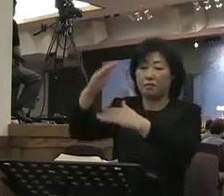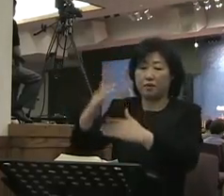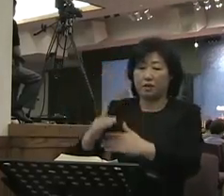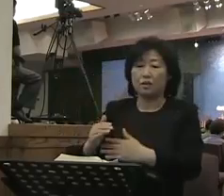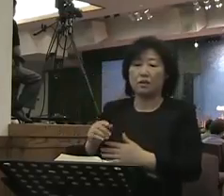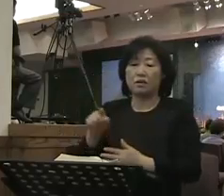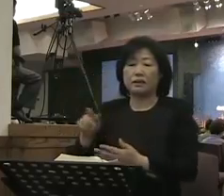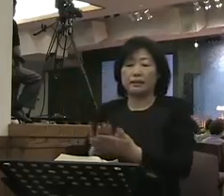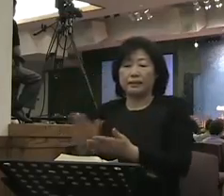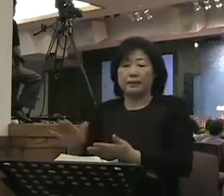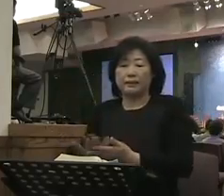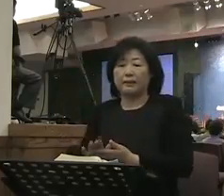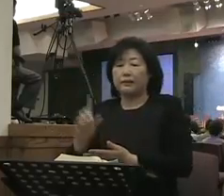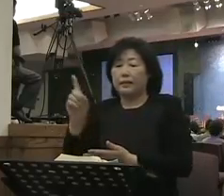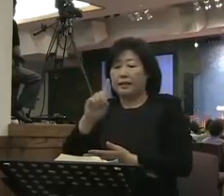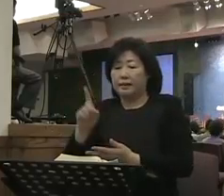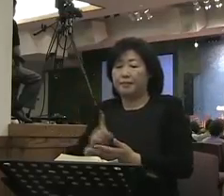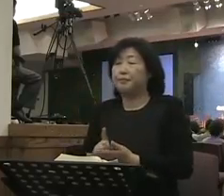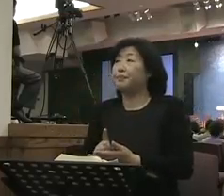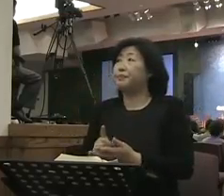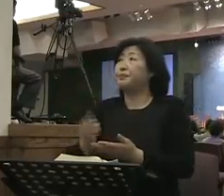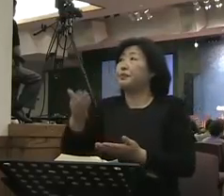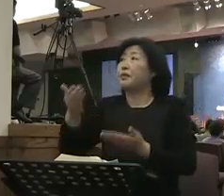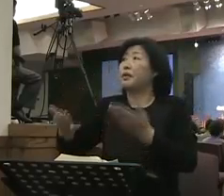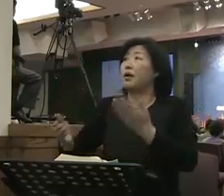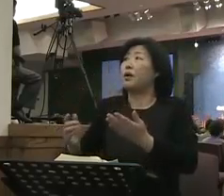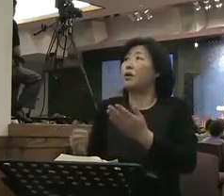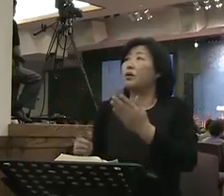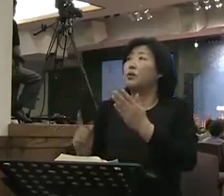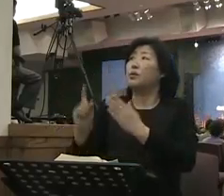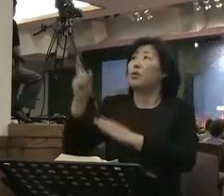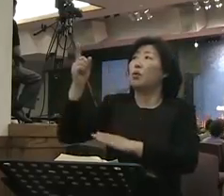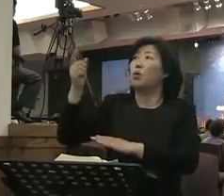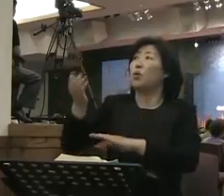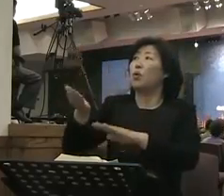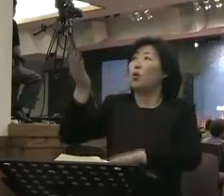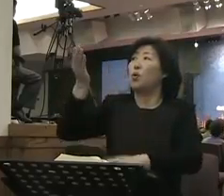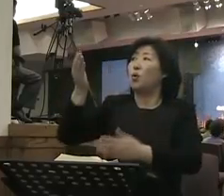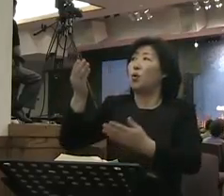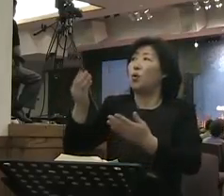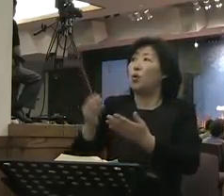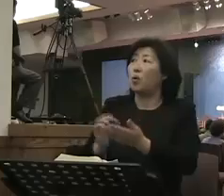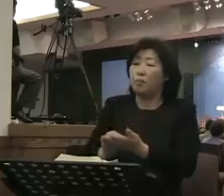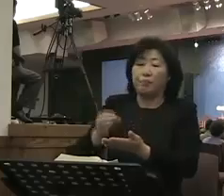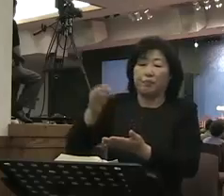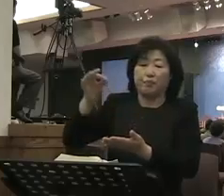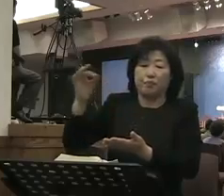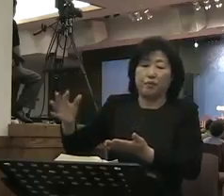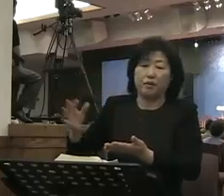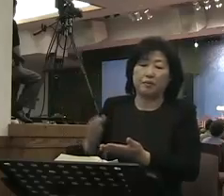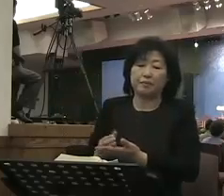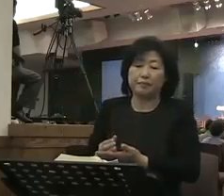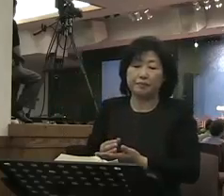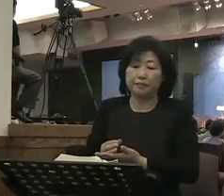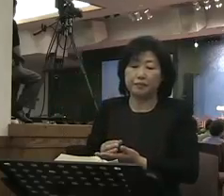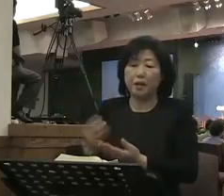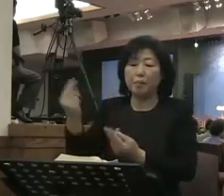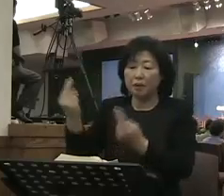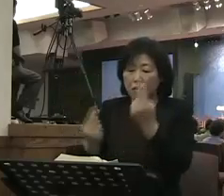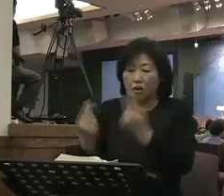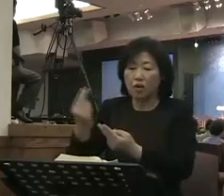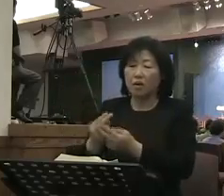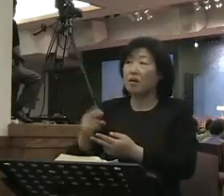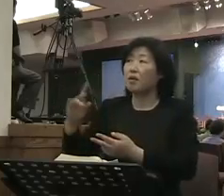지상에서는 어느 차가 더 위대하고 높고 더 비싸고 우리가 서로 이렇게 비교를 하지만